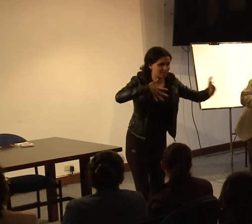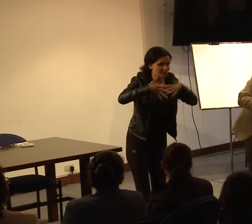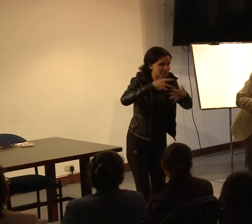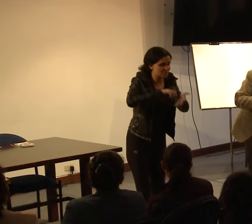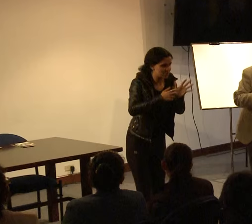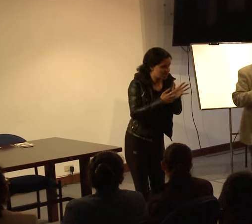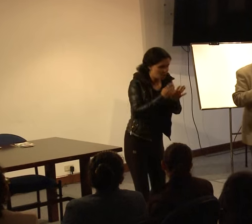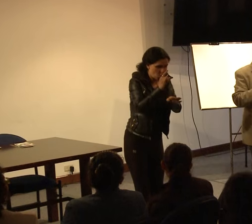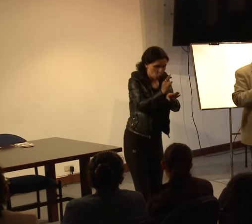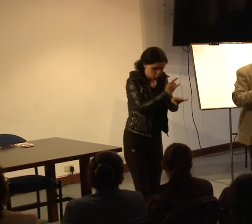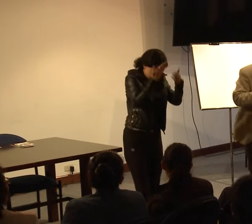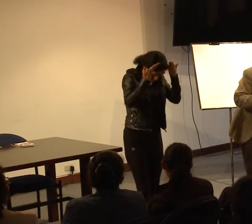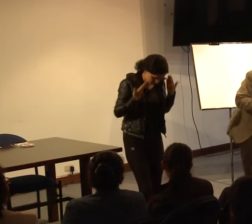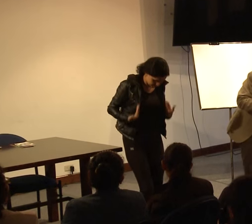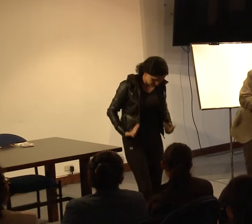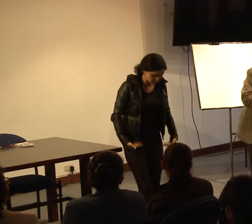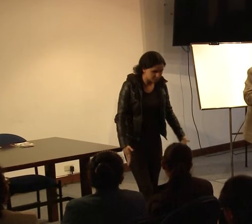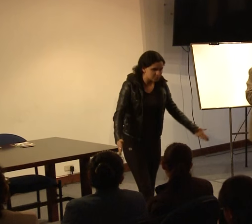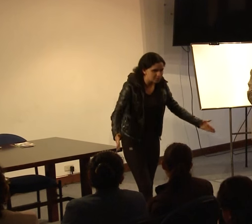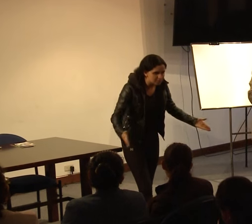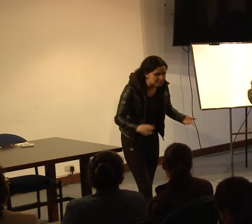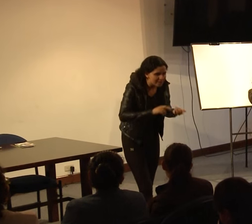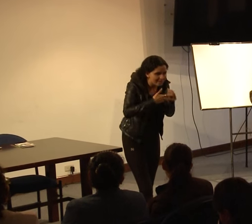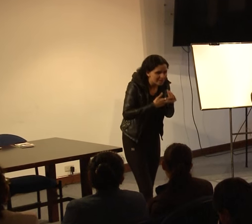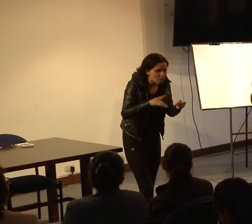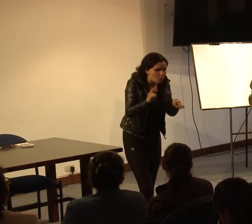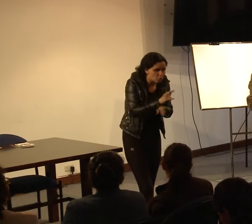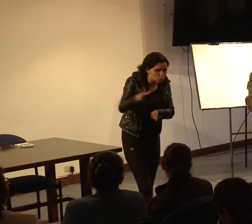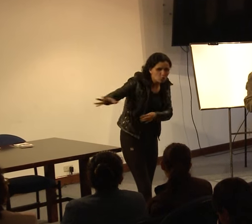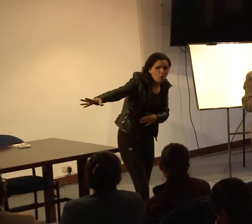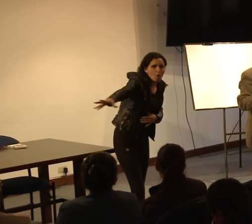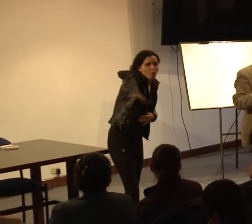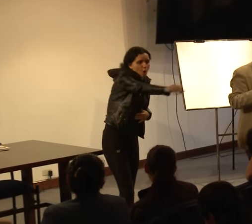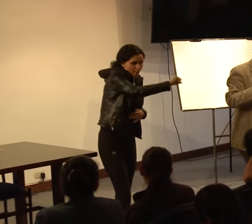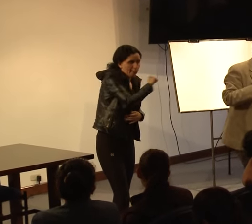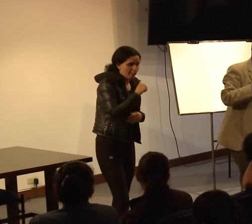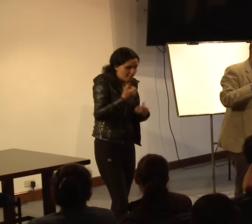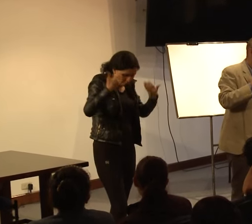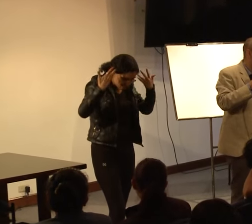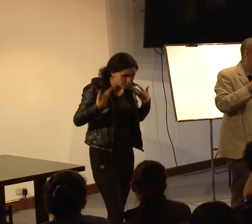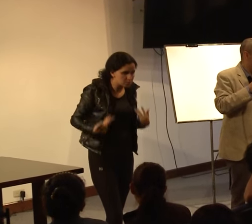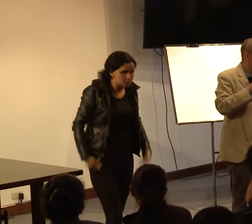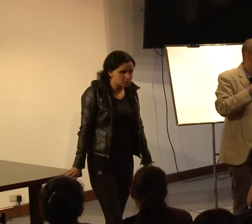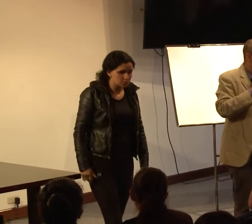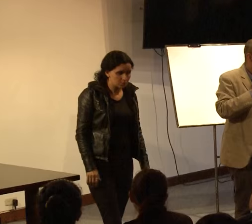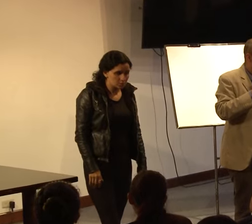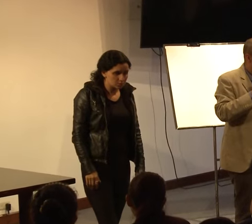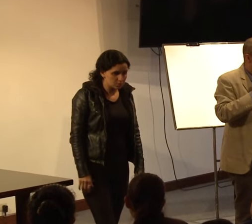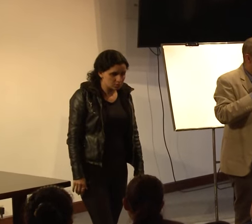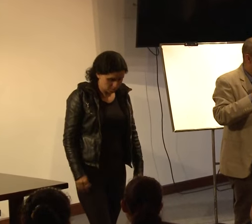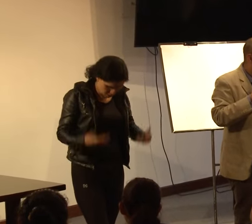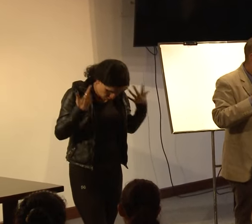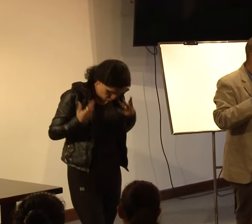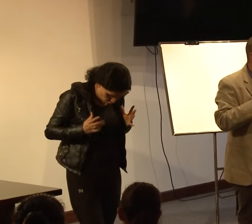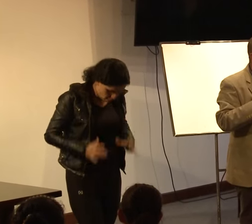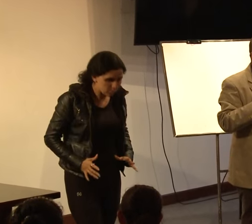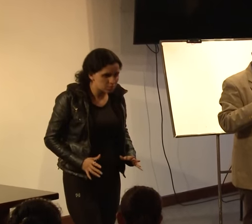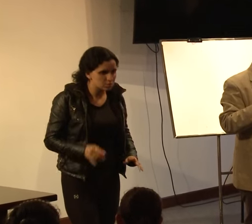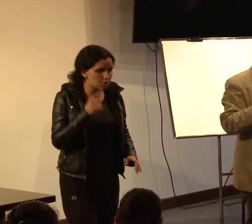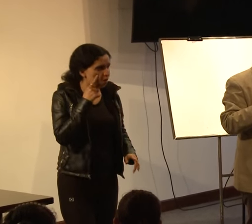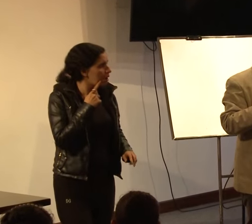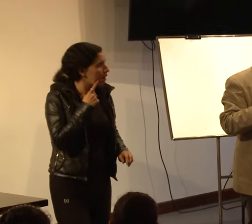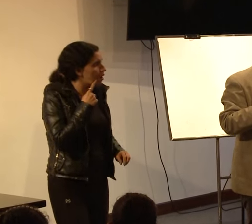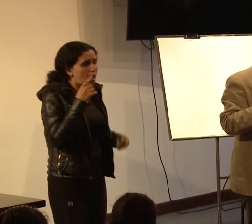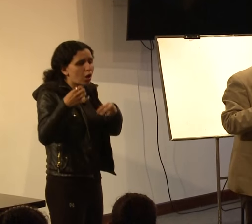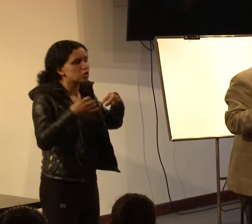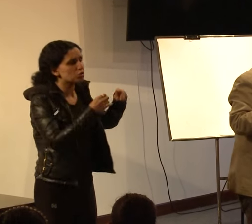utilizar esta materia prima, esta herramienta que todos tenemos, que algunos dicen que la educación está destinada solamente a